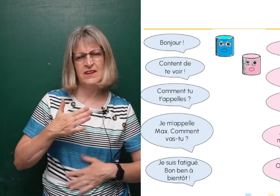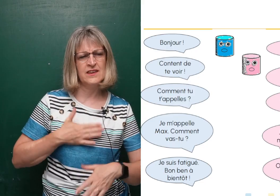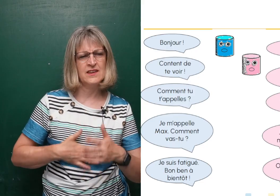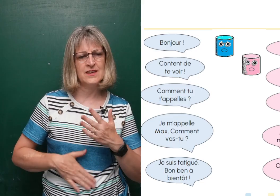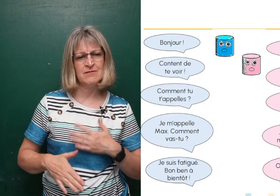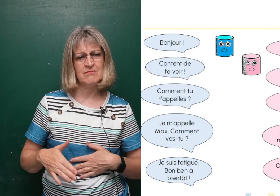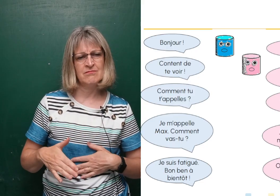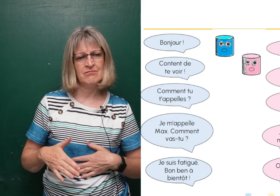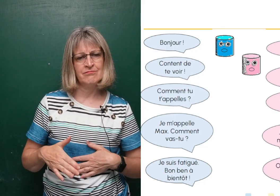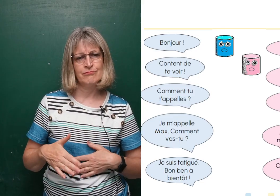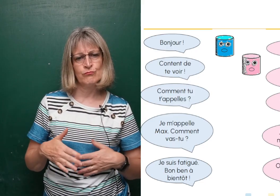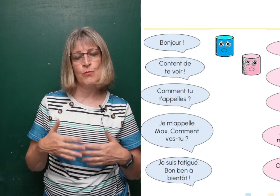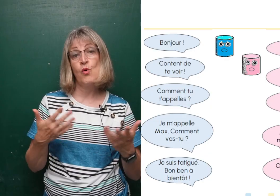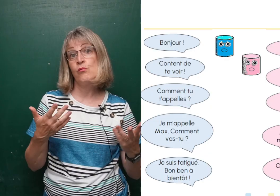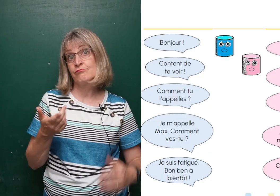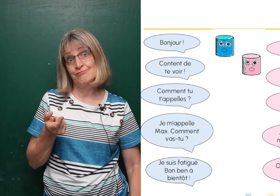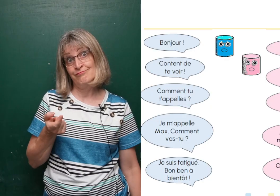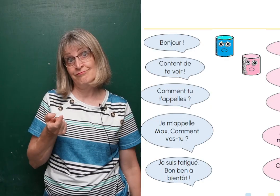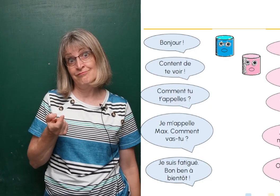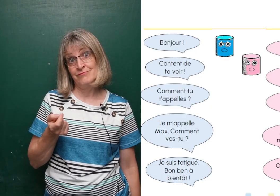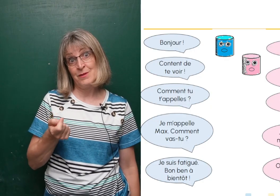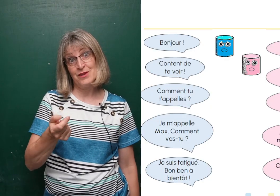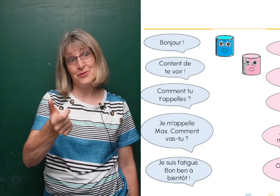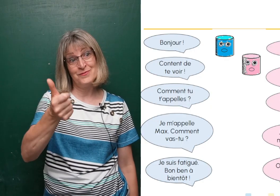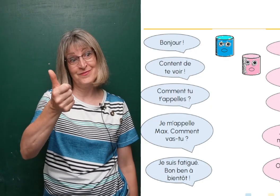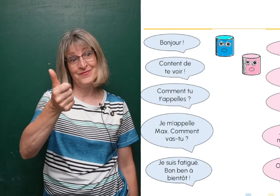fatigué. Bon, à bientôt.